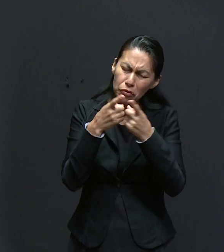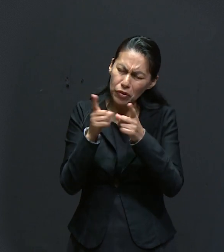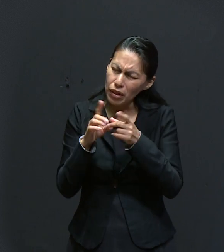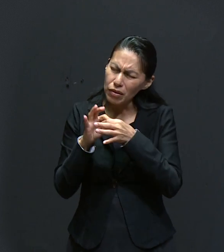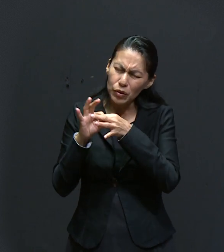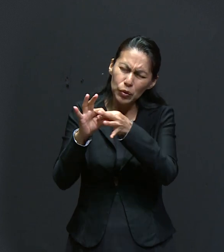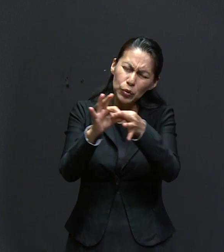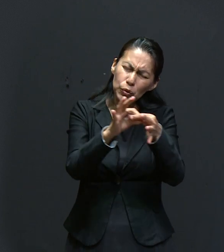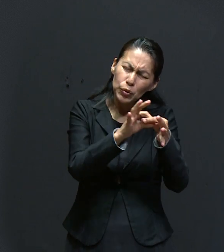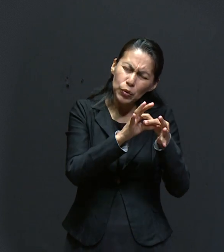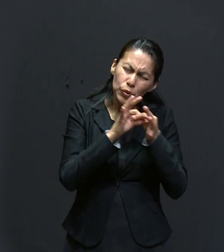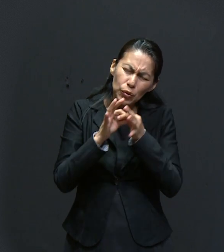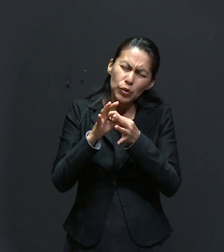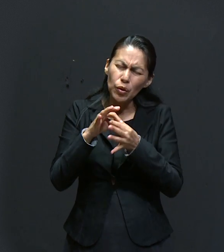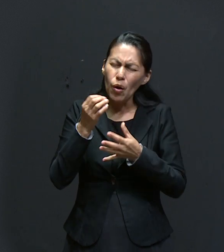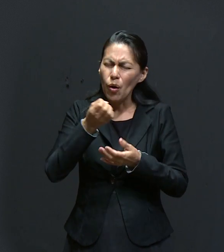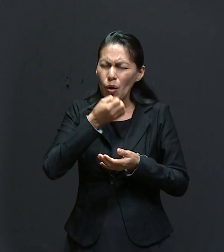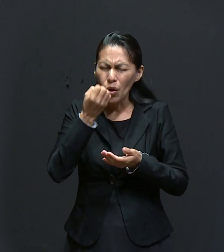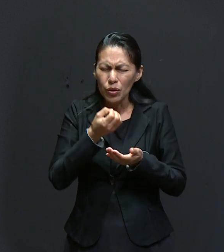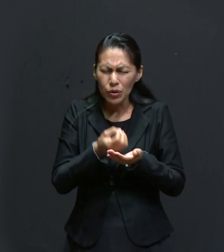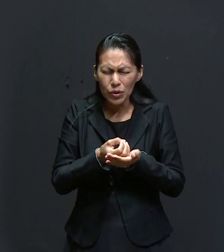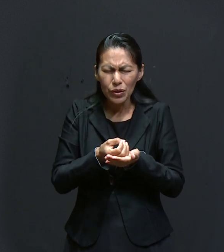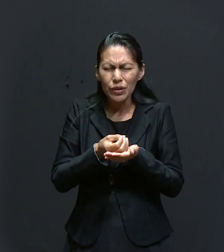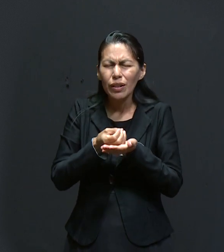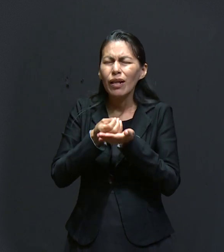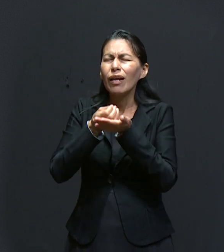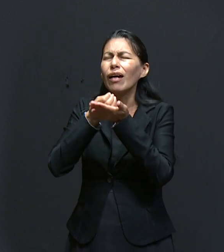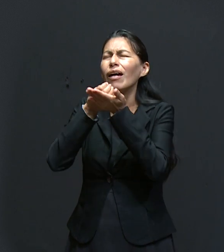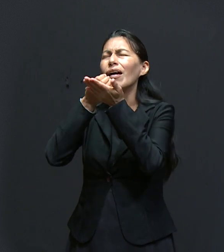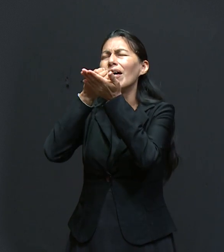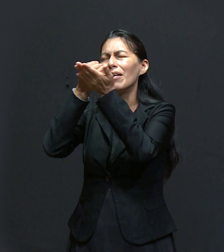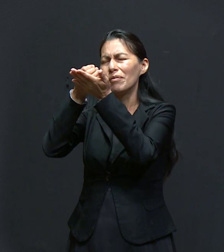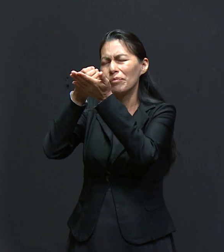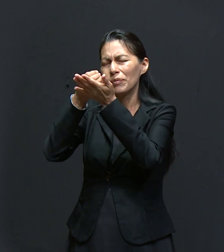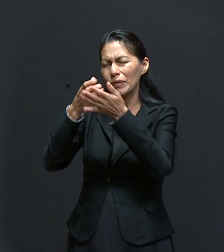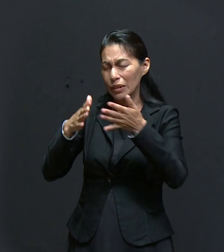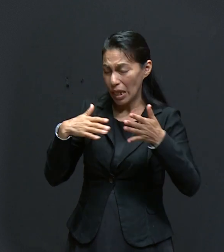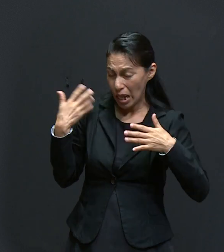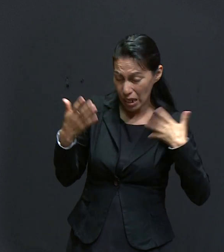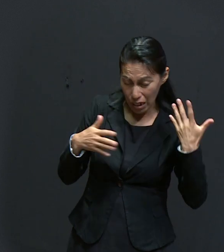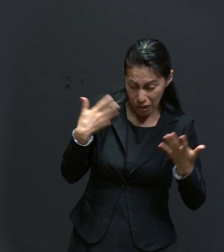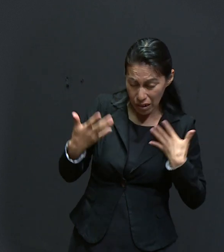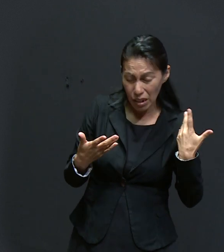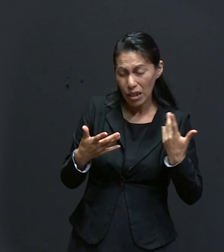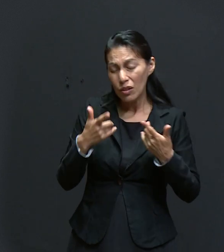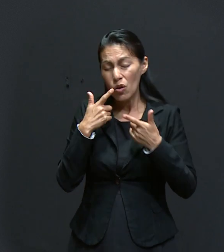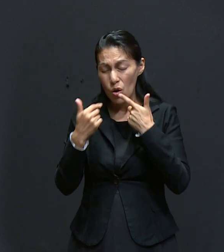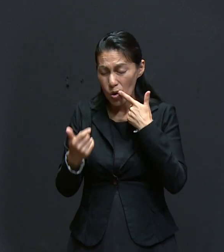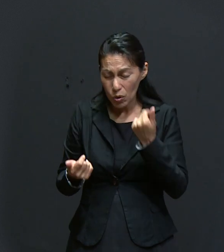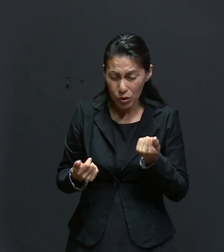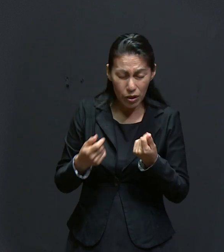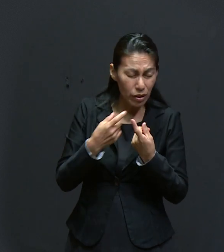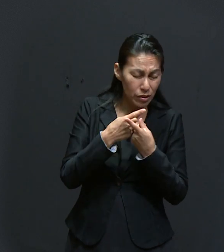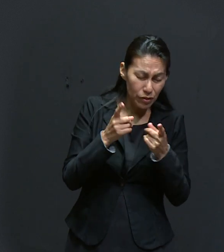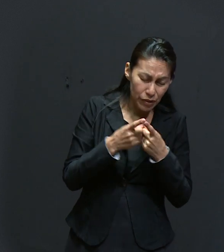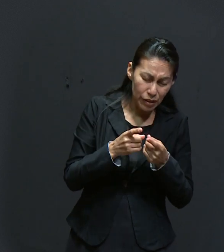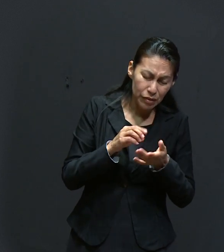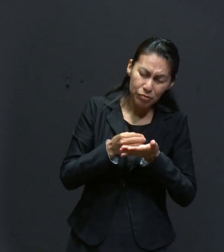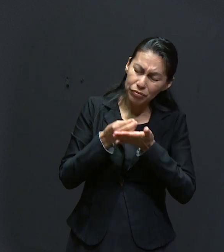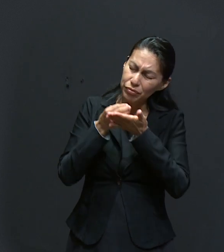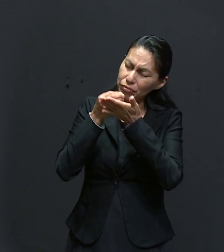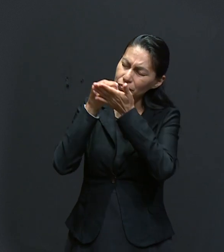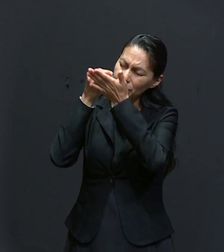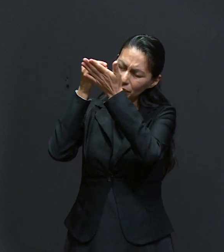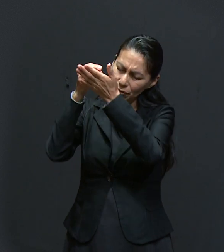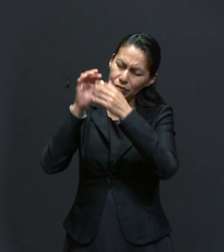y hermanas para presentar nuestras alegrías también nuestras luchas cada